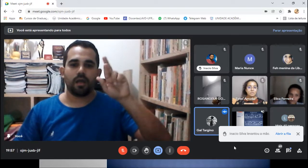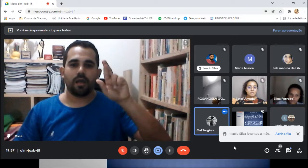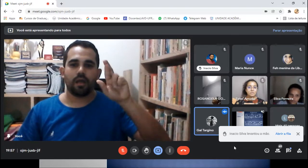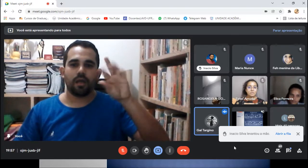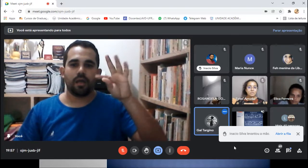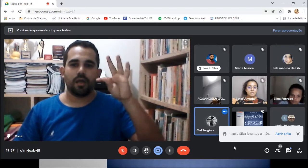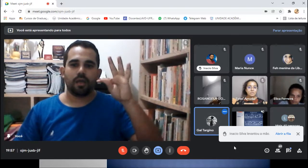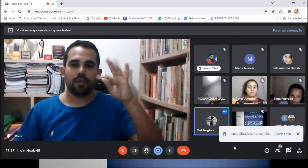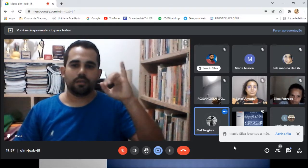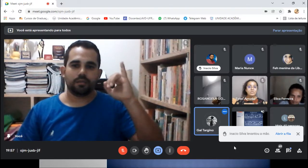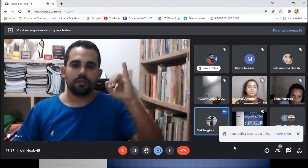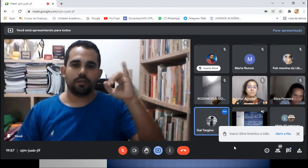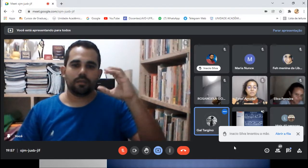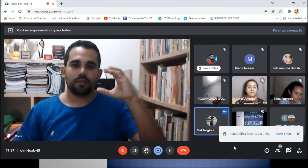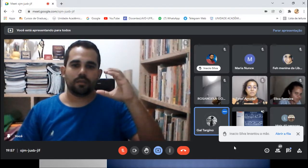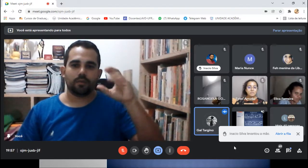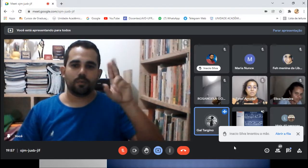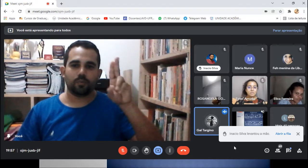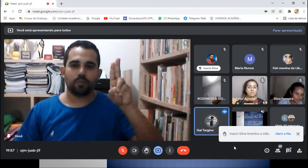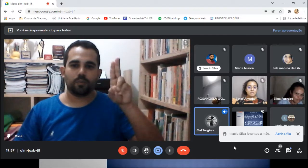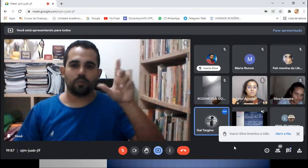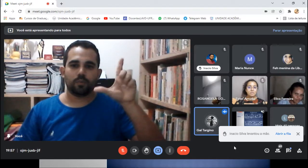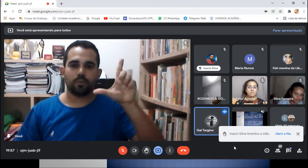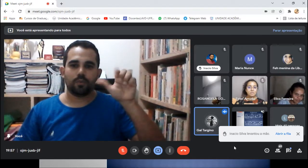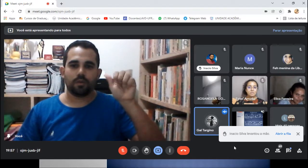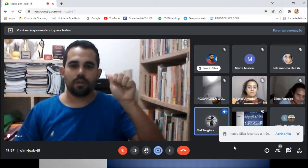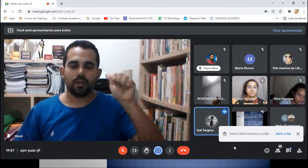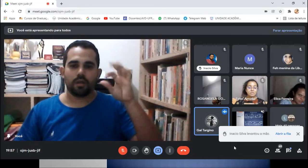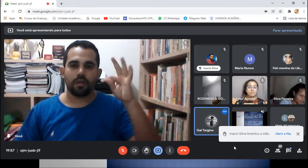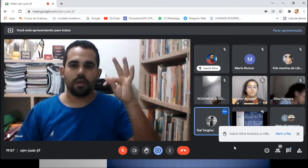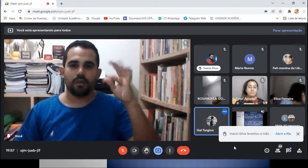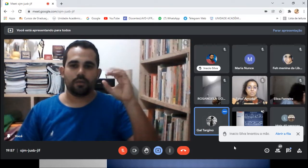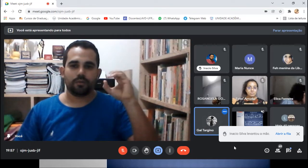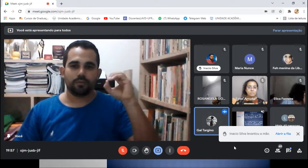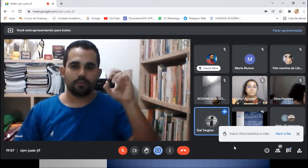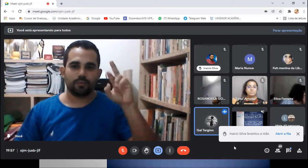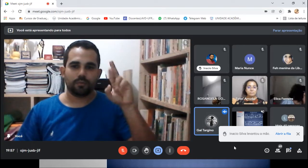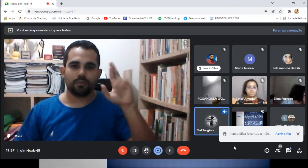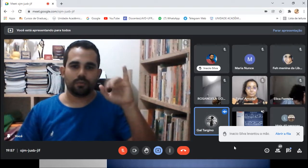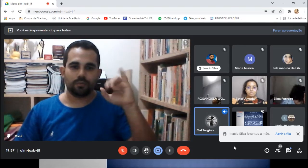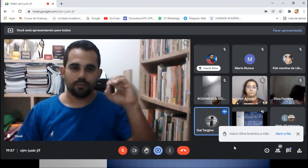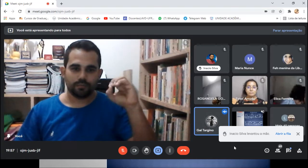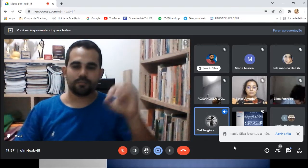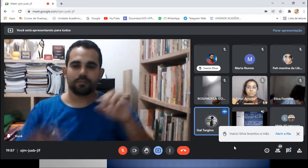Então, o articulatório. Não, ele está pensando que é o de...